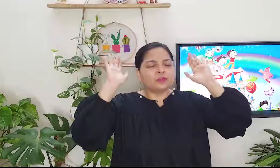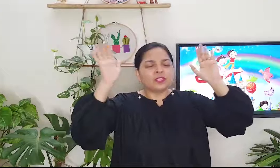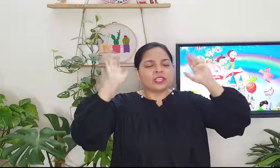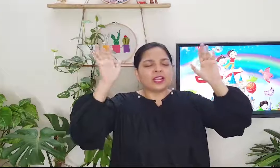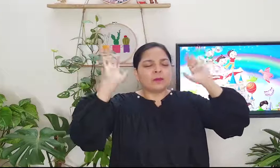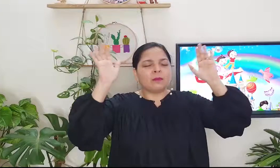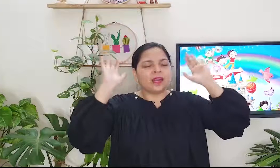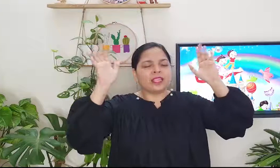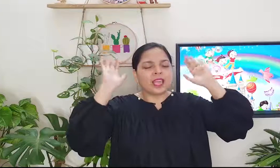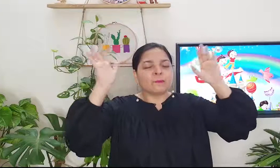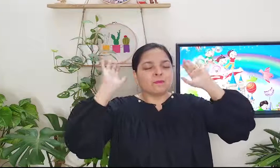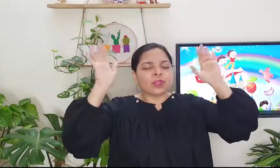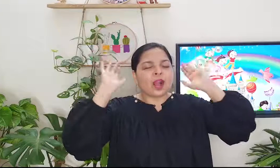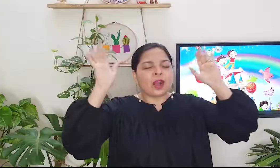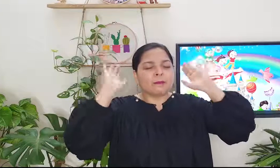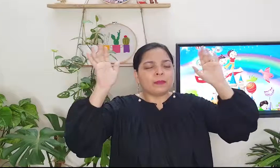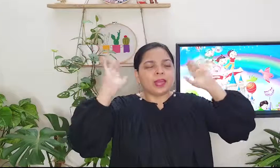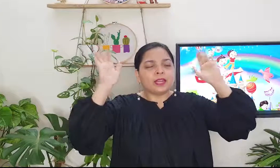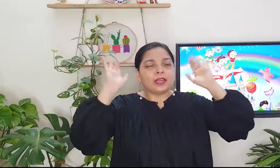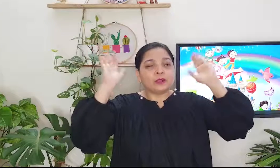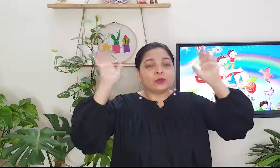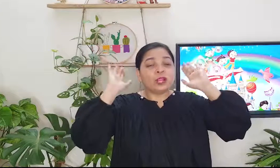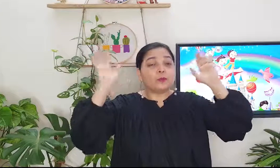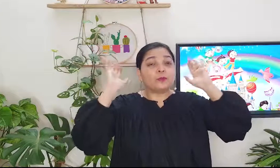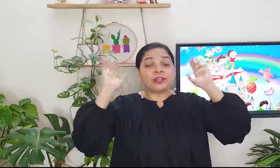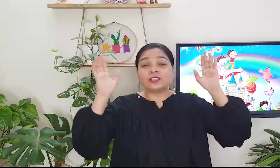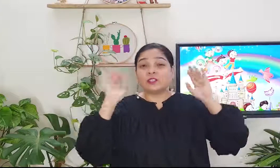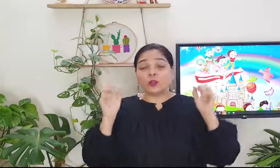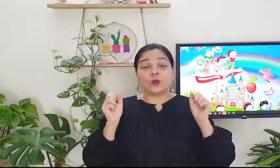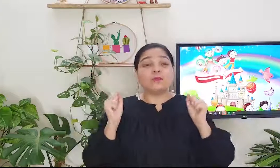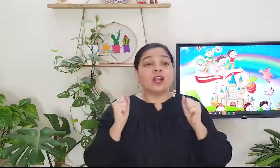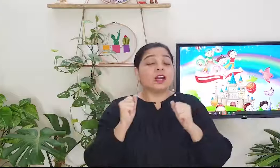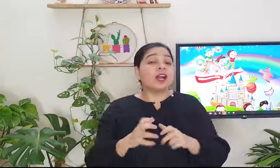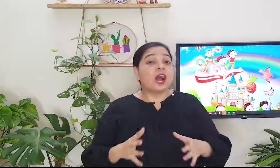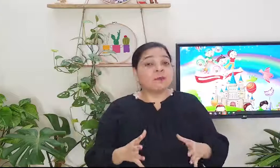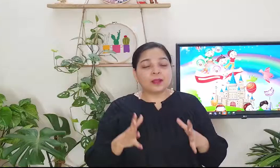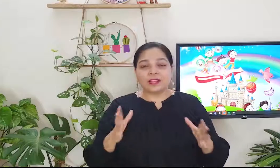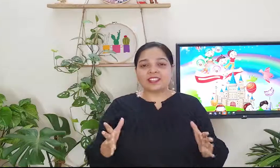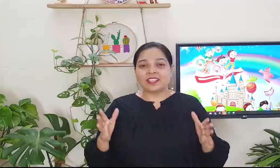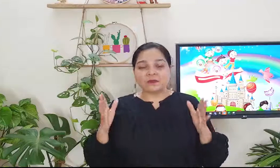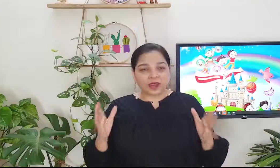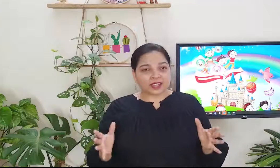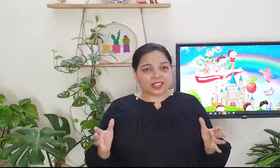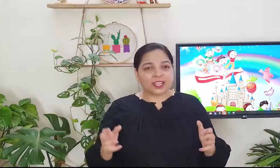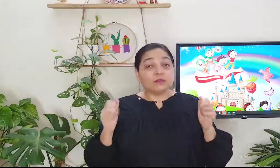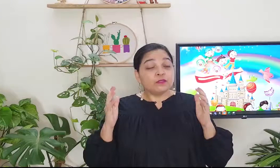খ্রিস্টের নামে চাইছি, আমেন। হালেলুয়া, প্রেজ দ্য লর্ড। যদি তোমরা আমার সাথে এই প্রার্থনা করে